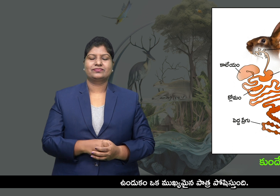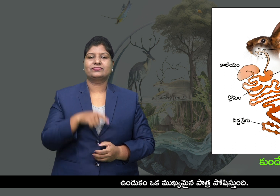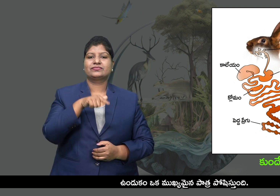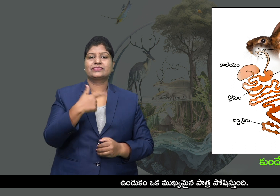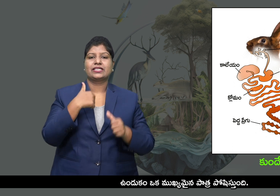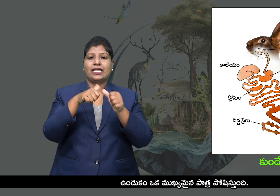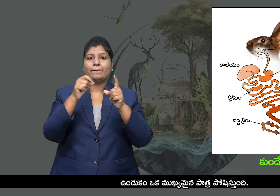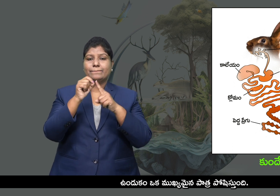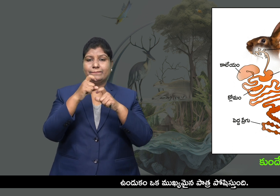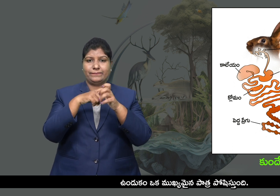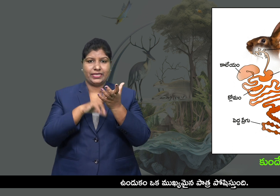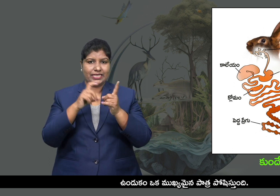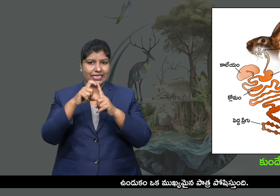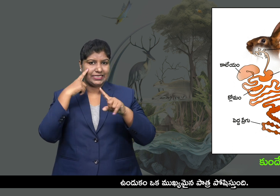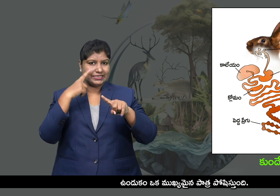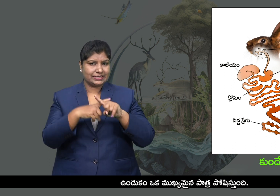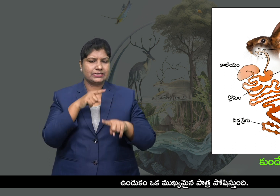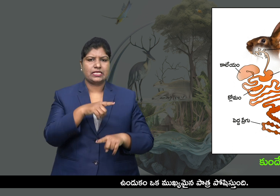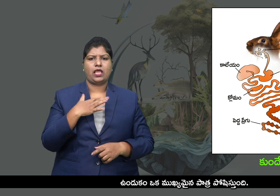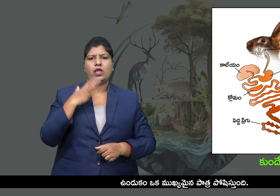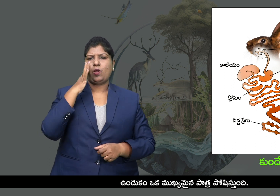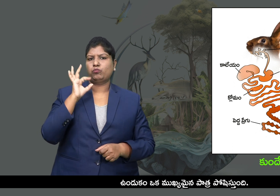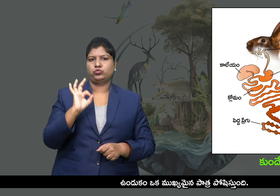ఉండుకం ఒక ముఖ్యమైన పాత్ర పోషిస్తుంది.